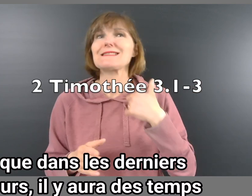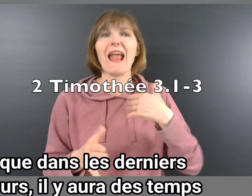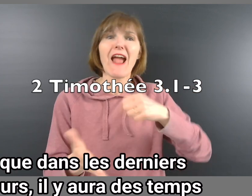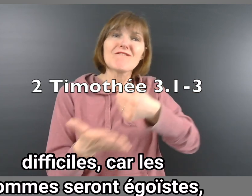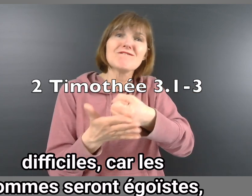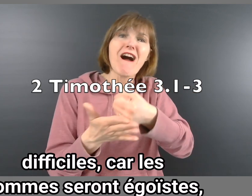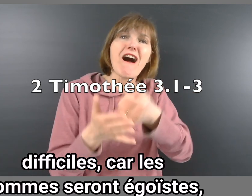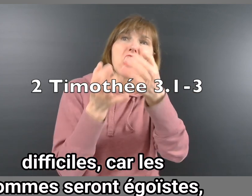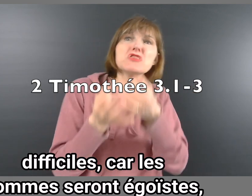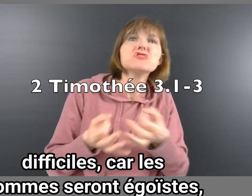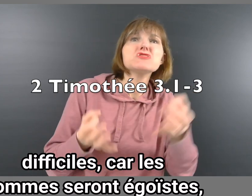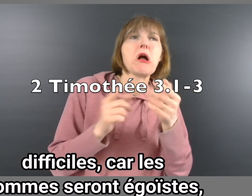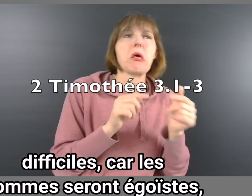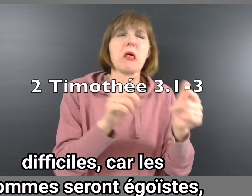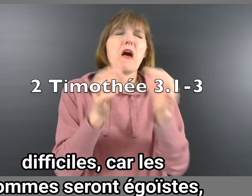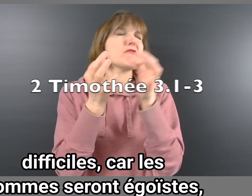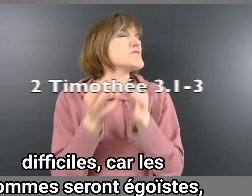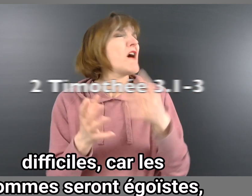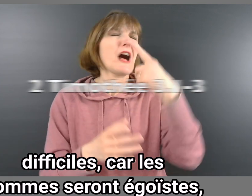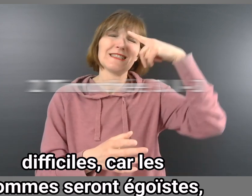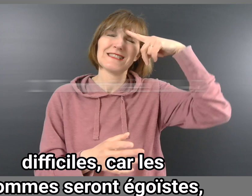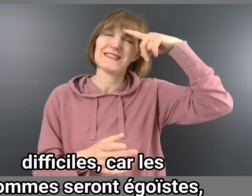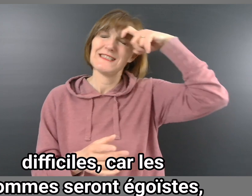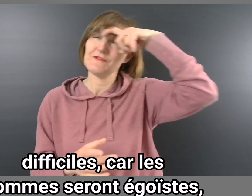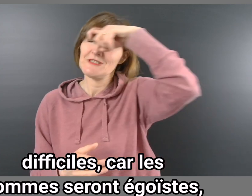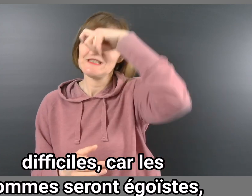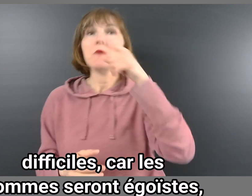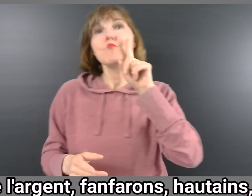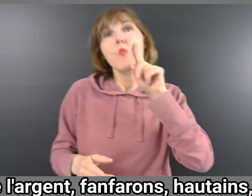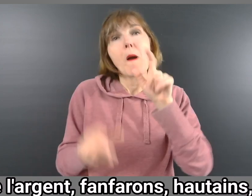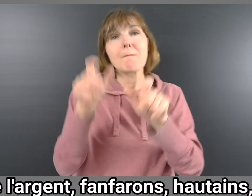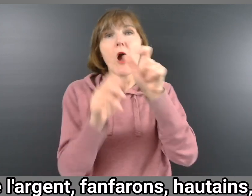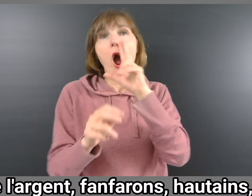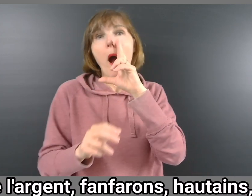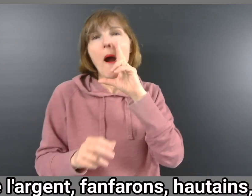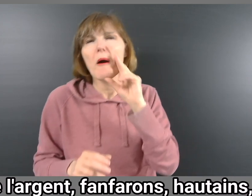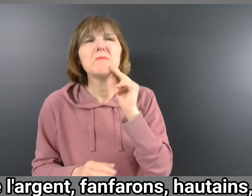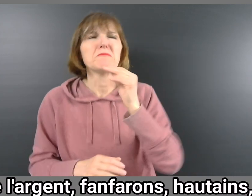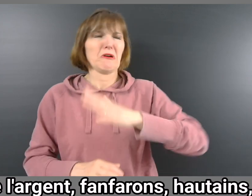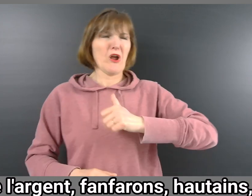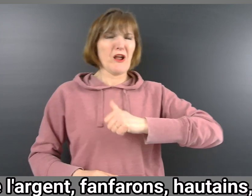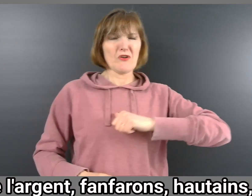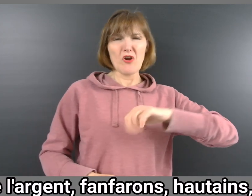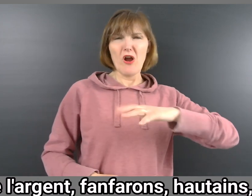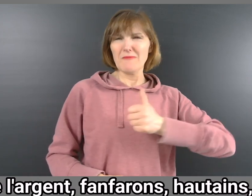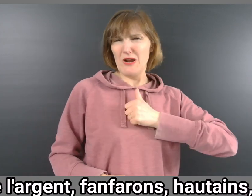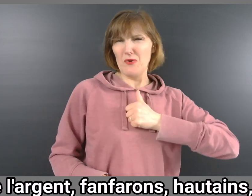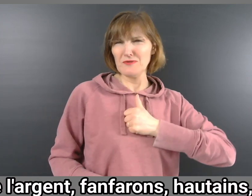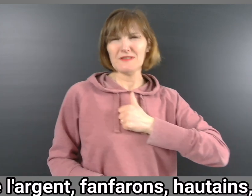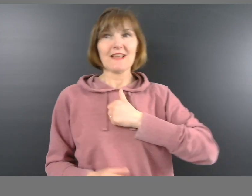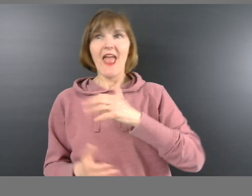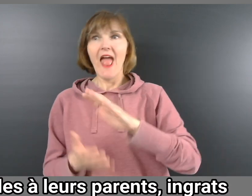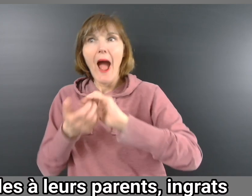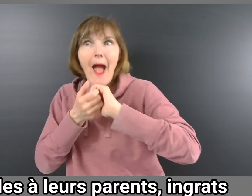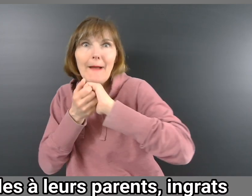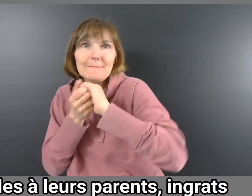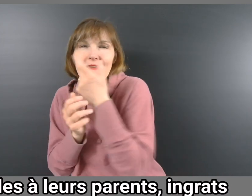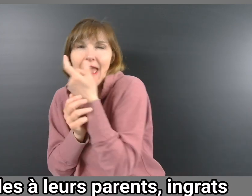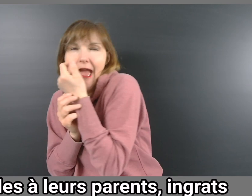temps difficiles, car les hommes seront égoïstes, amis de l'argent, fanfarons, hautains, rebelles à leurs